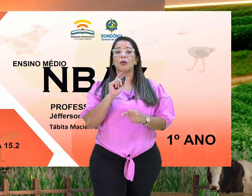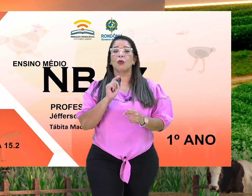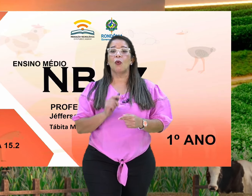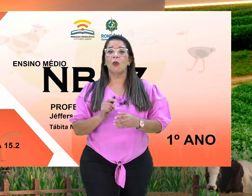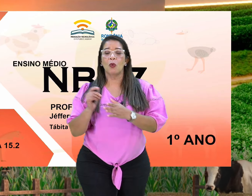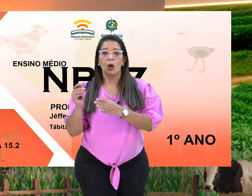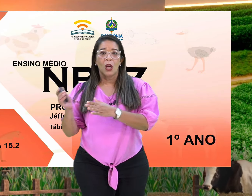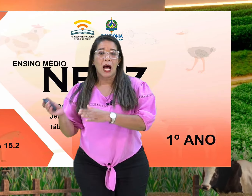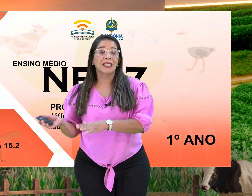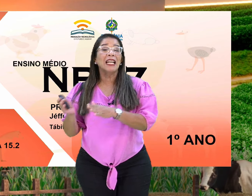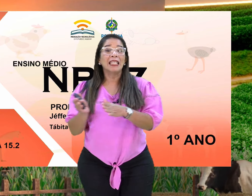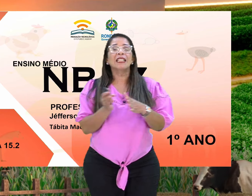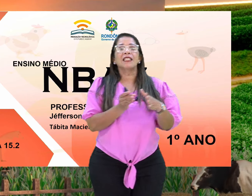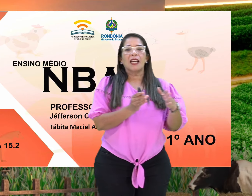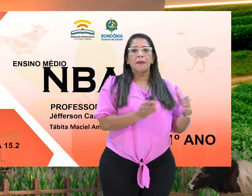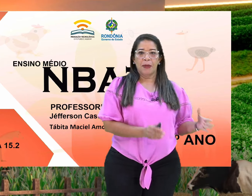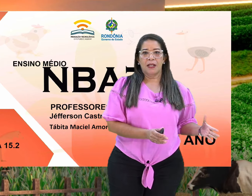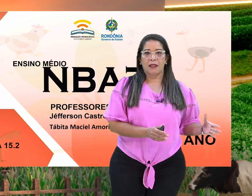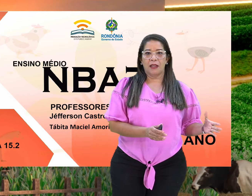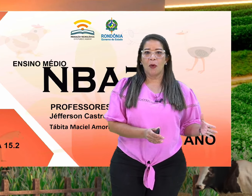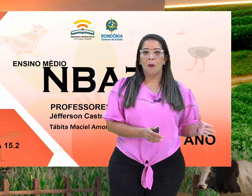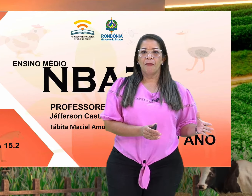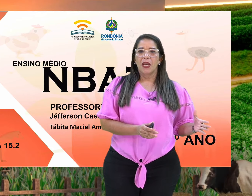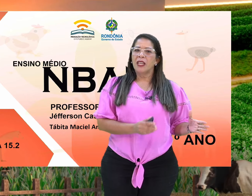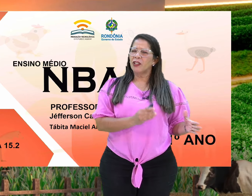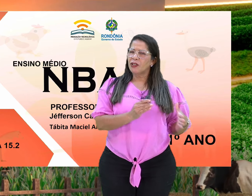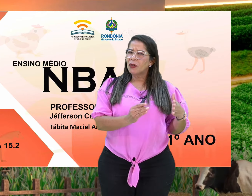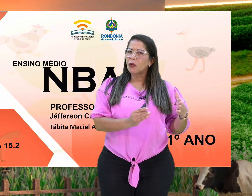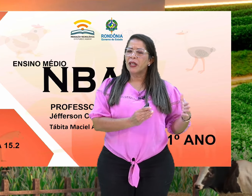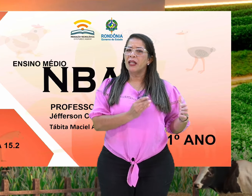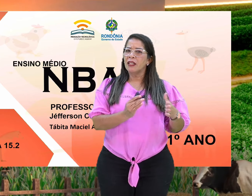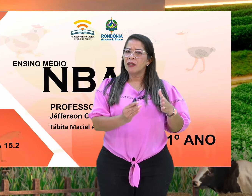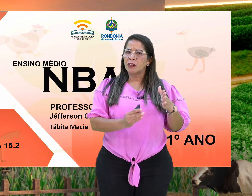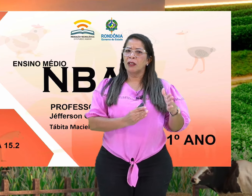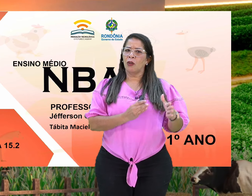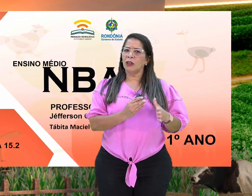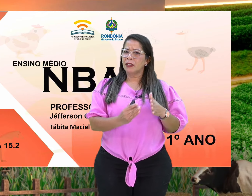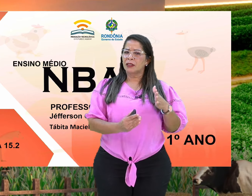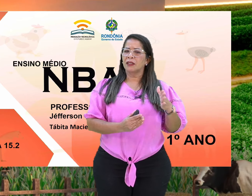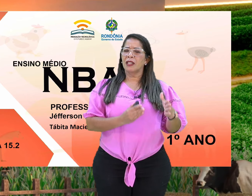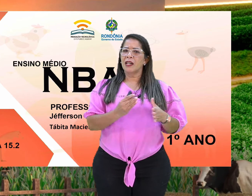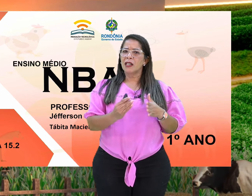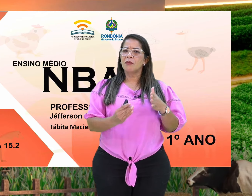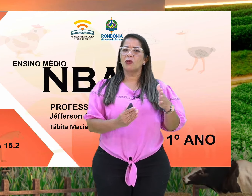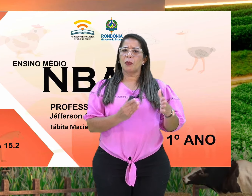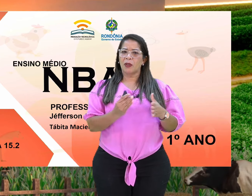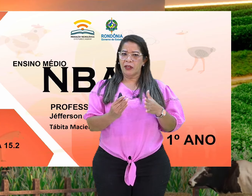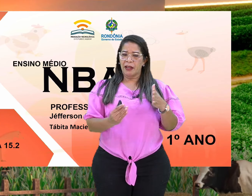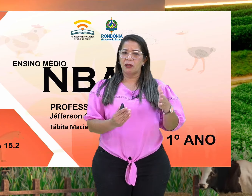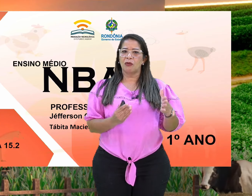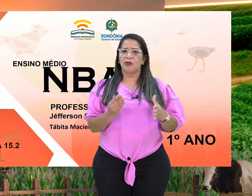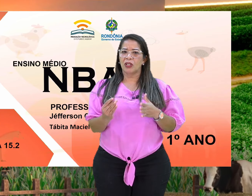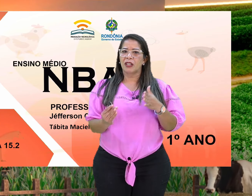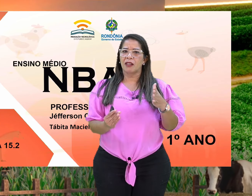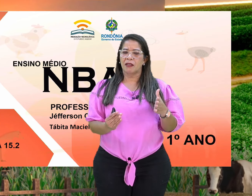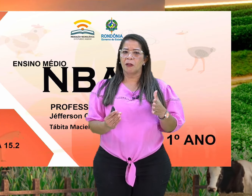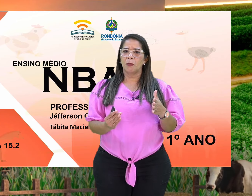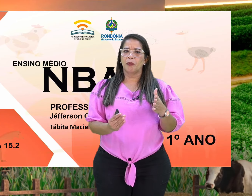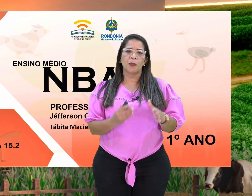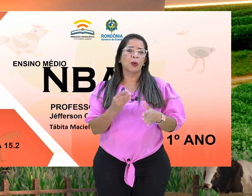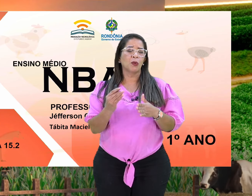falar sobre as galinhas caipiras, tá bom? E a gente viu que aí ambos os processos